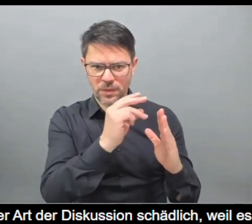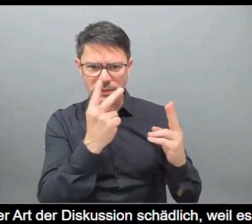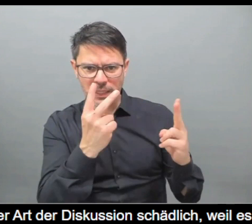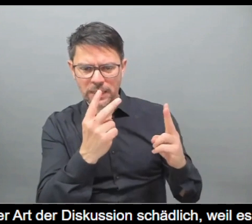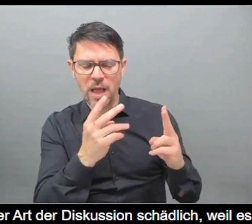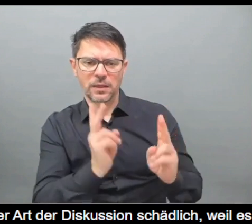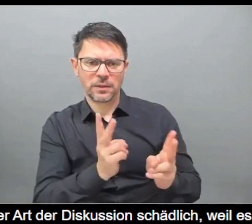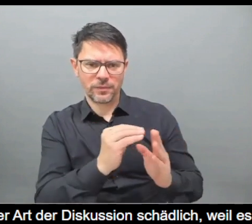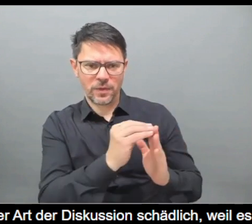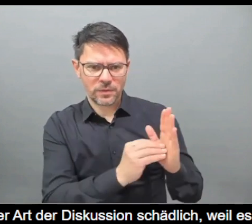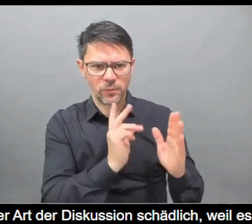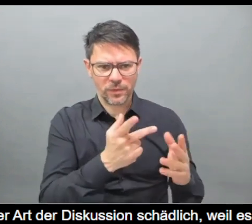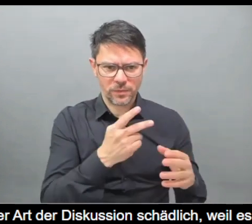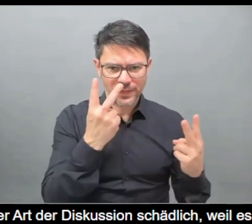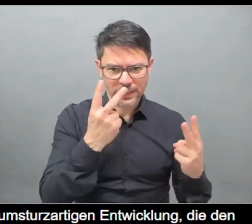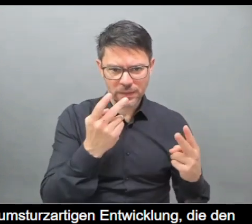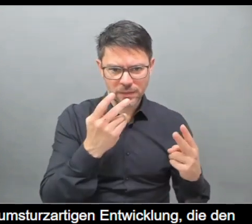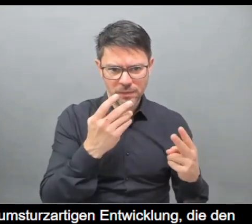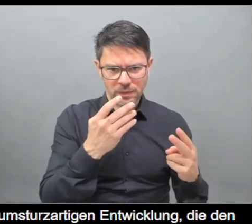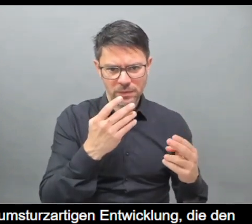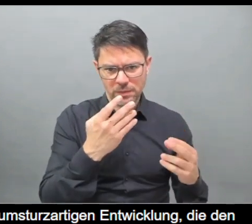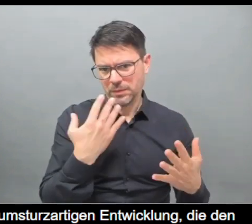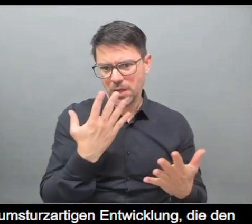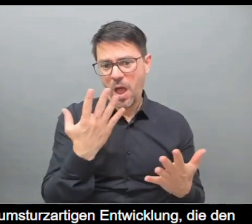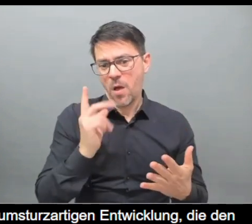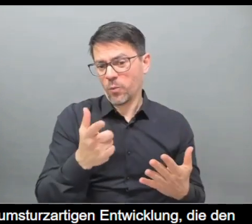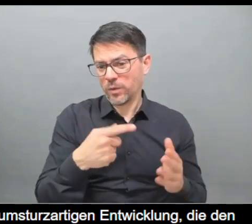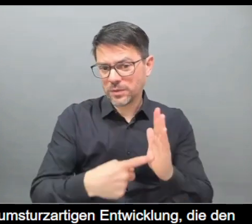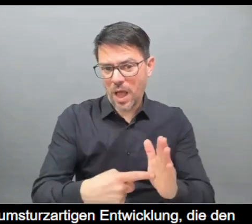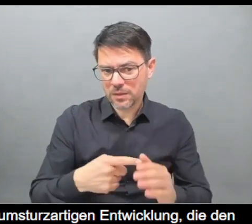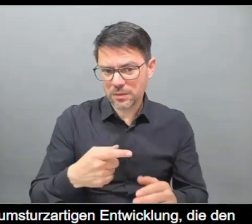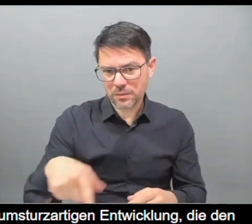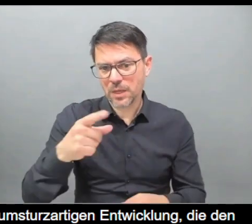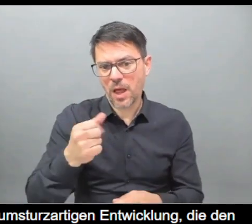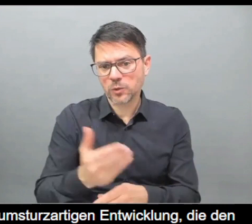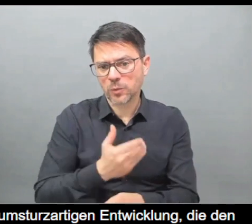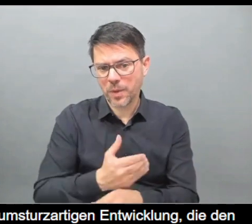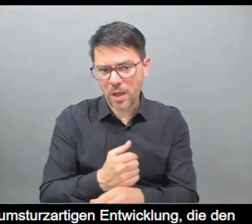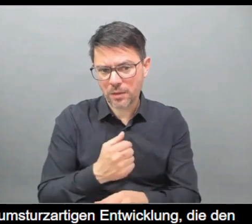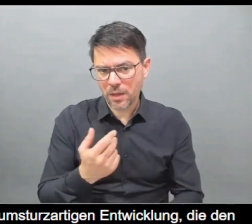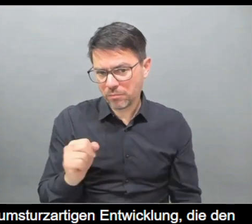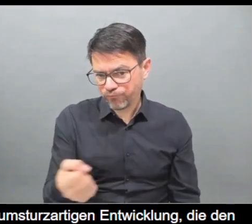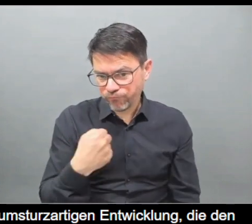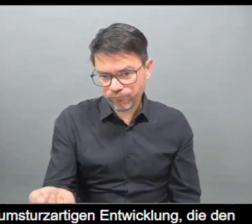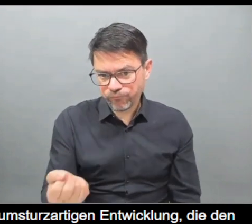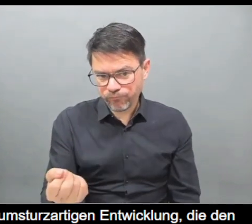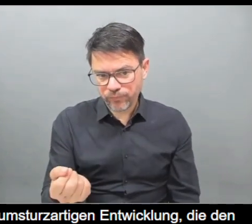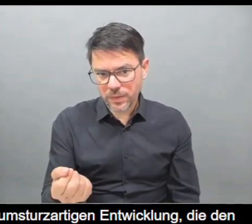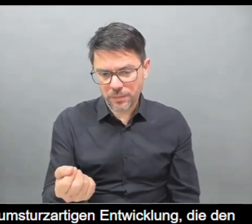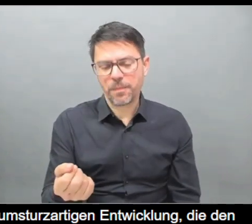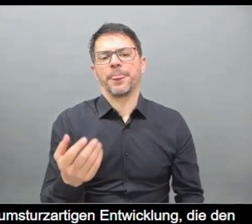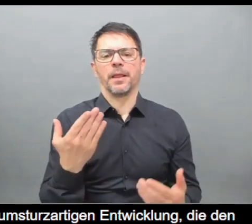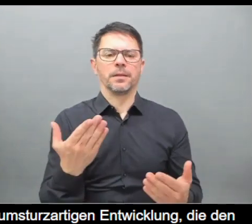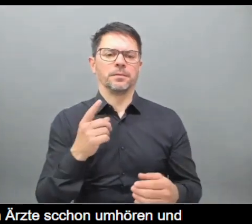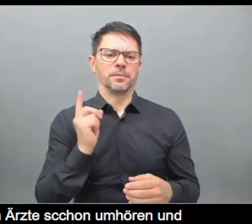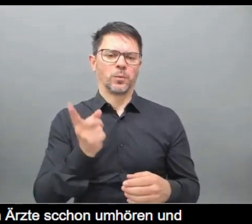Krankenhäuser leisten oder Krankenhäuser der Grundversorgung, das werden dann die anderen eben auffangen, die haben ja nicht lauter leere Betten jetzt, das heißt, die